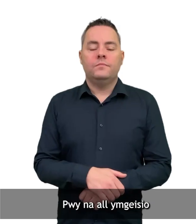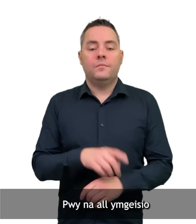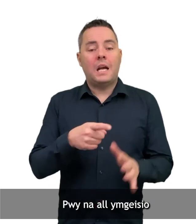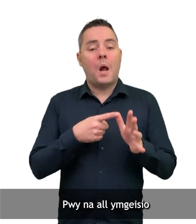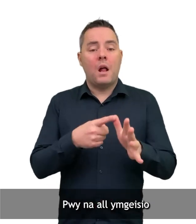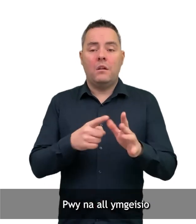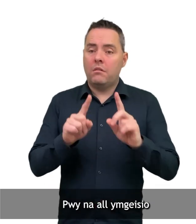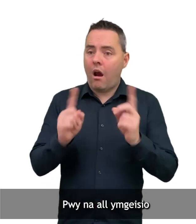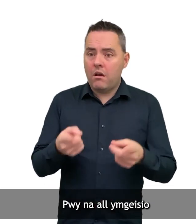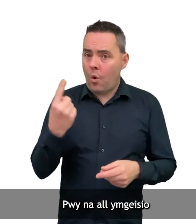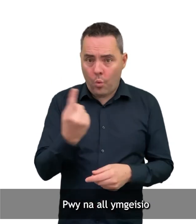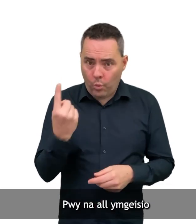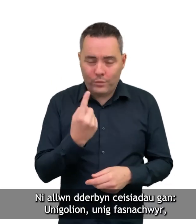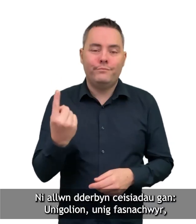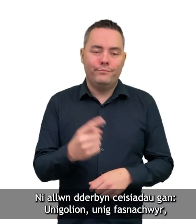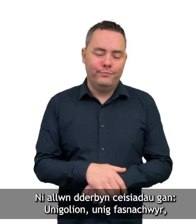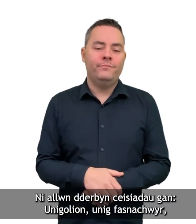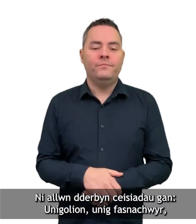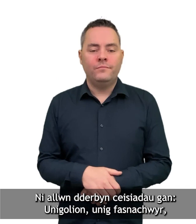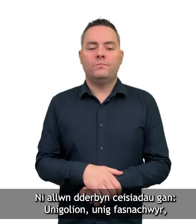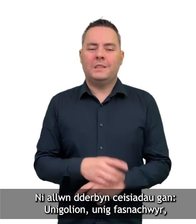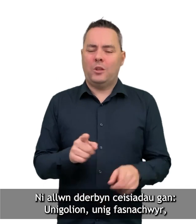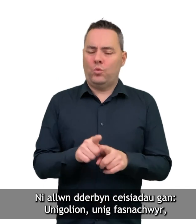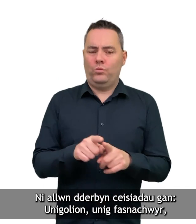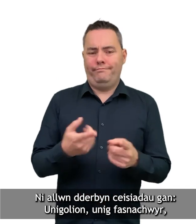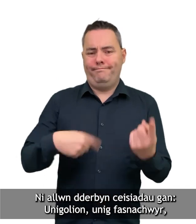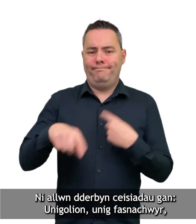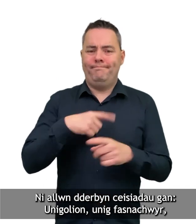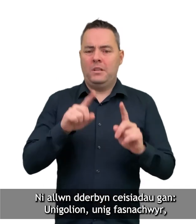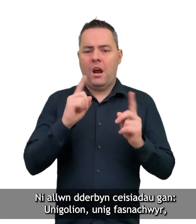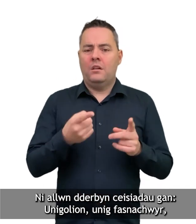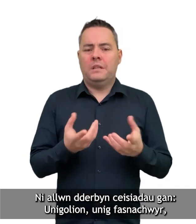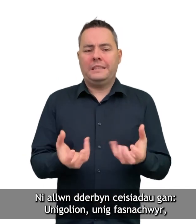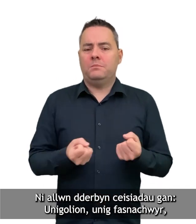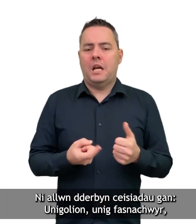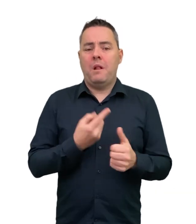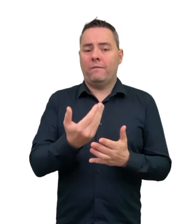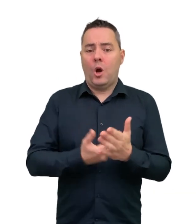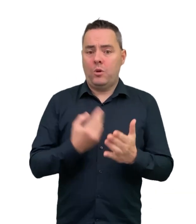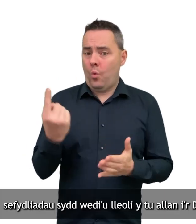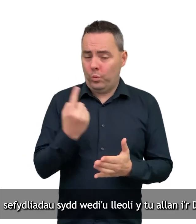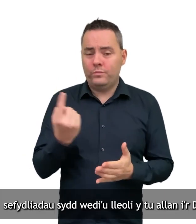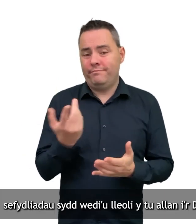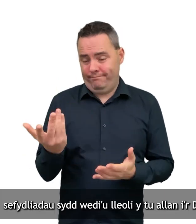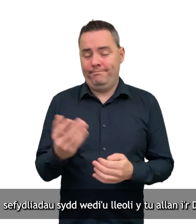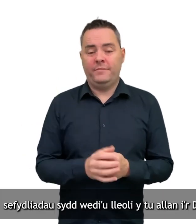Pwy na all ymgeisio? Ni allwn dderbyn ceisiadau gan unigolion, unigfasnachwyr, sefydliadau sydd wedi lleoli